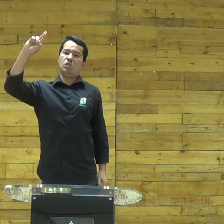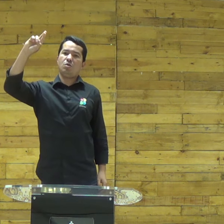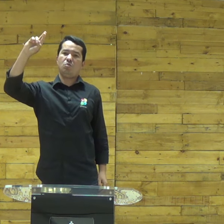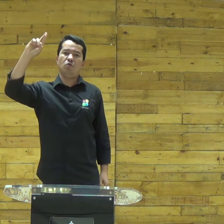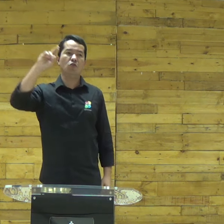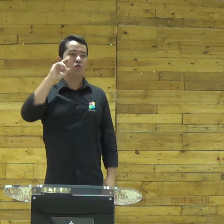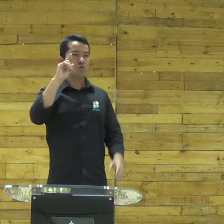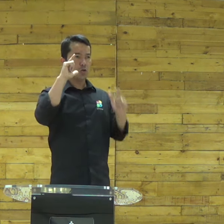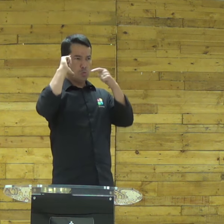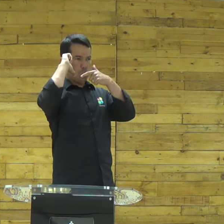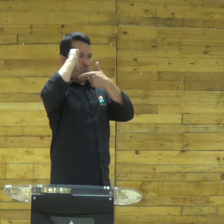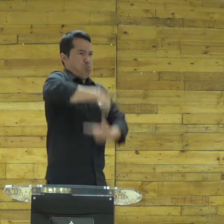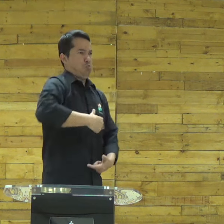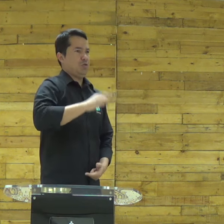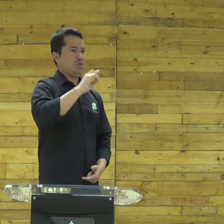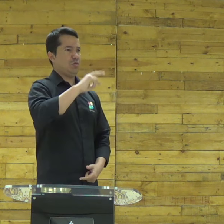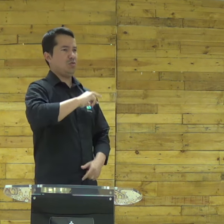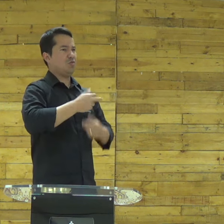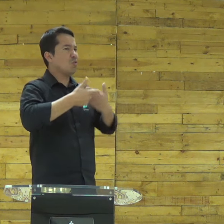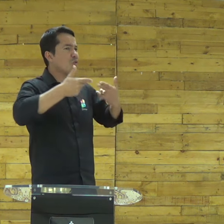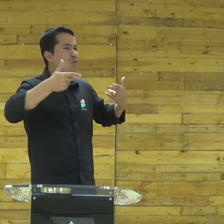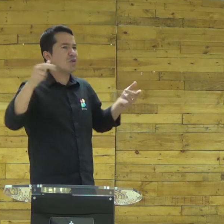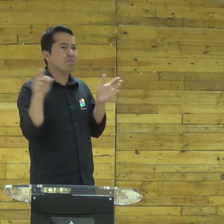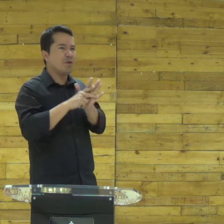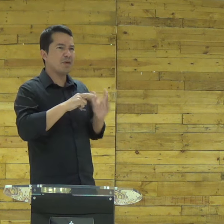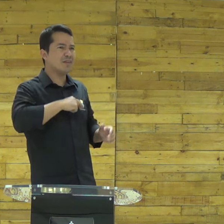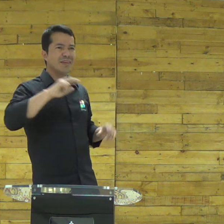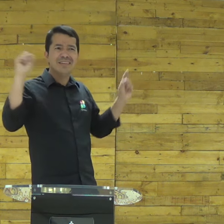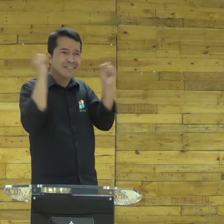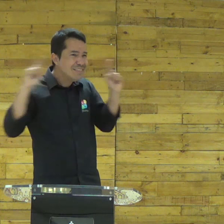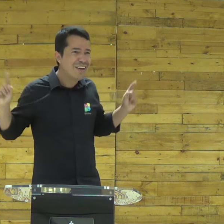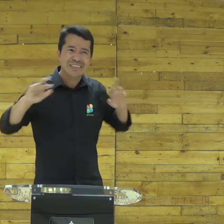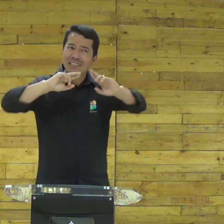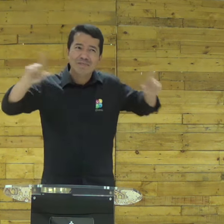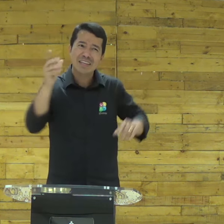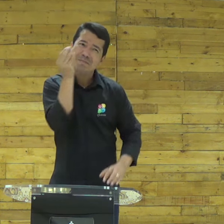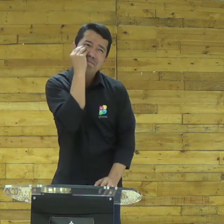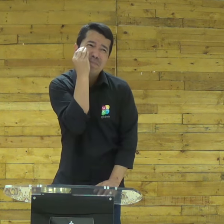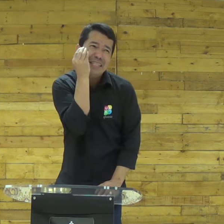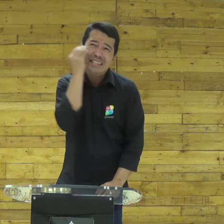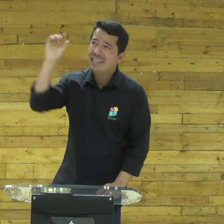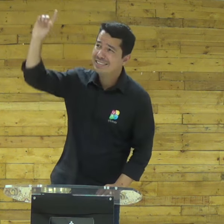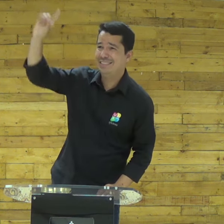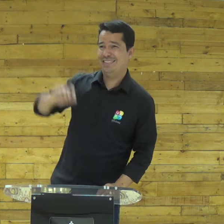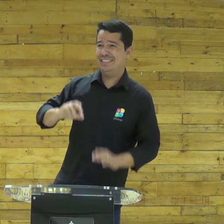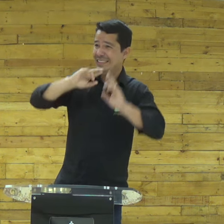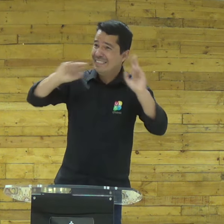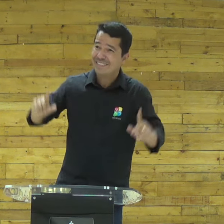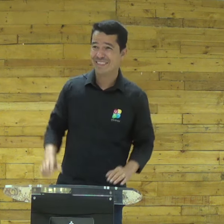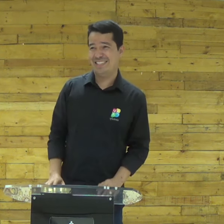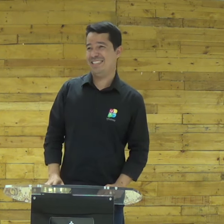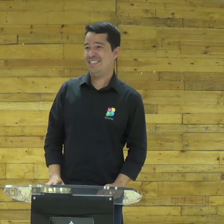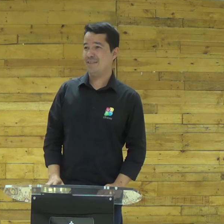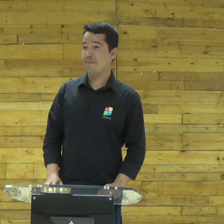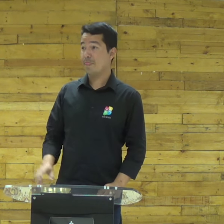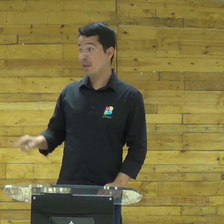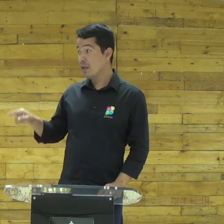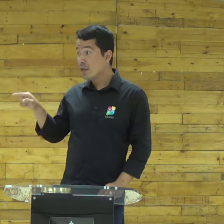homem se parecia comigo e eu só tinha religião não tinha Experiências Com Deus não tinha nada aquilo foi uma